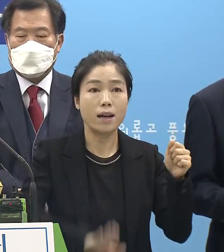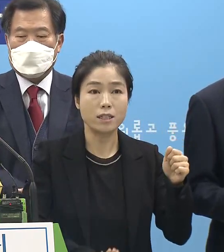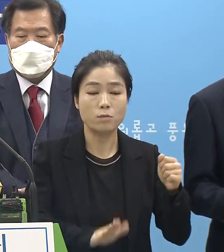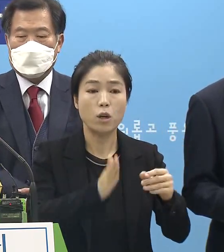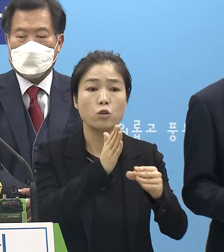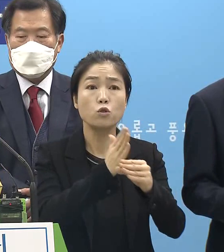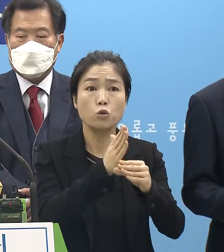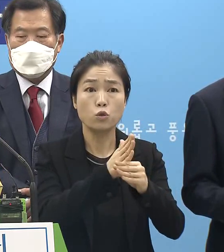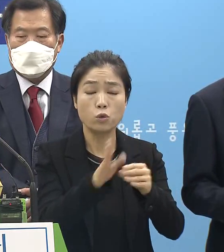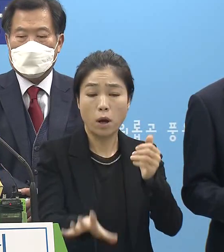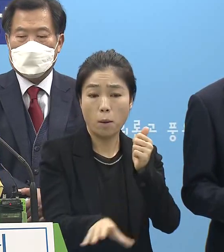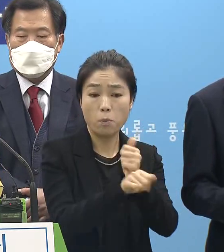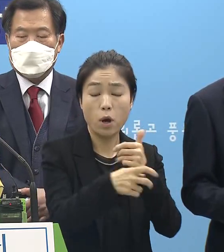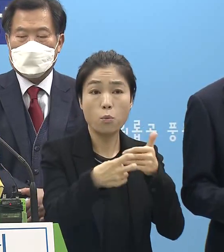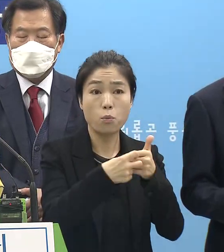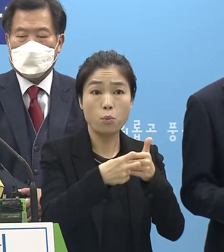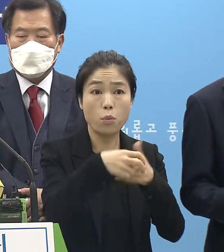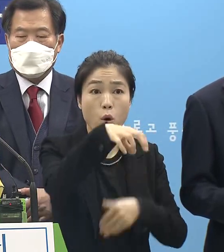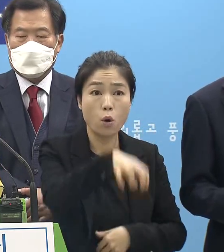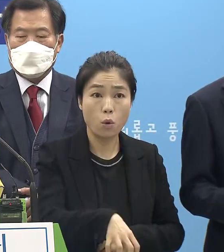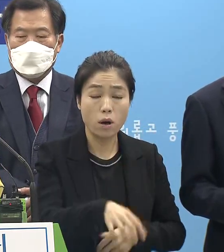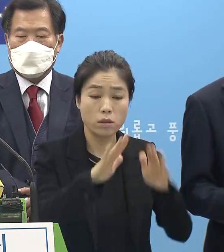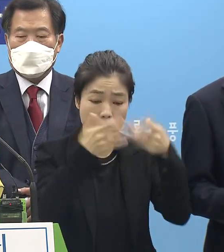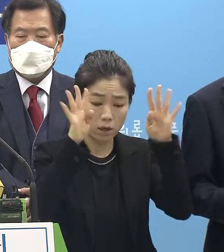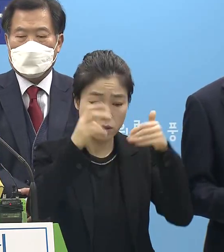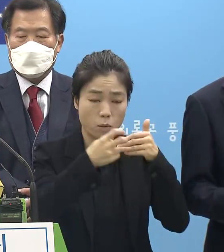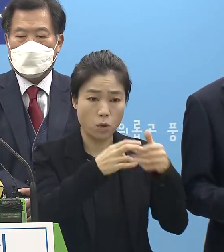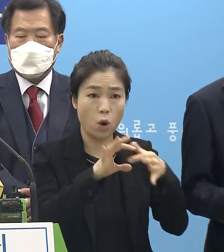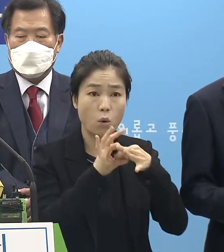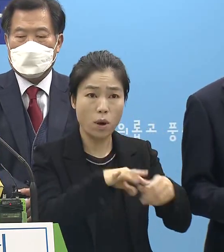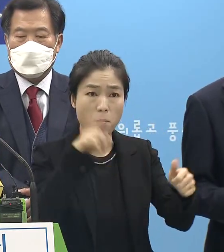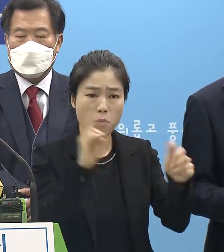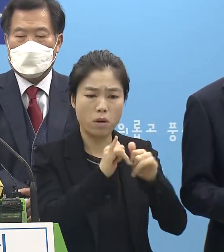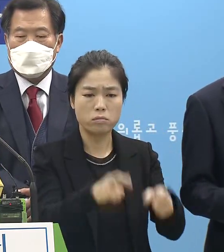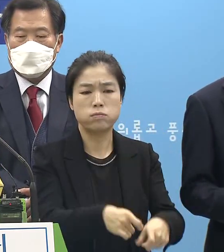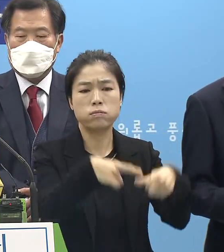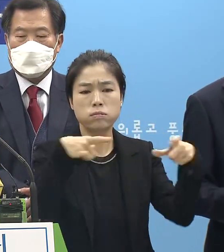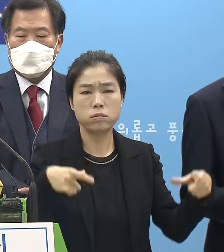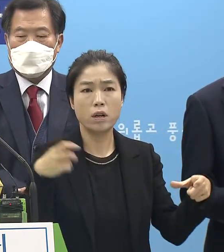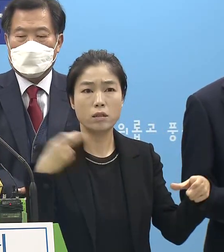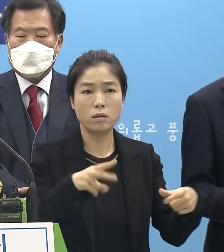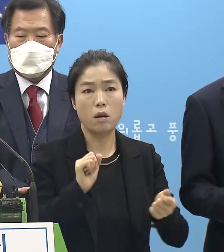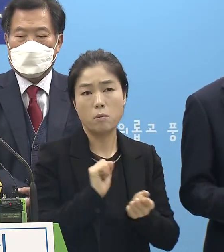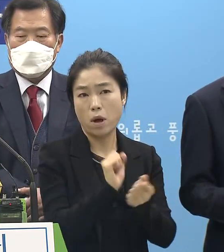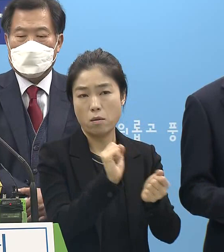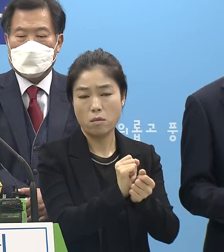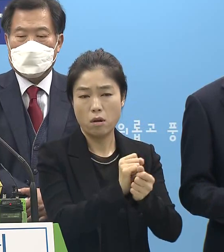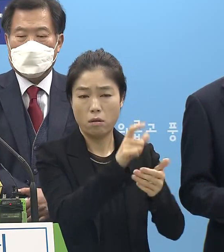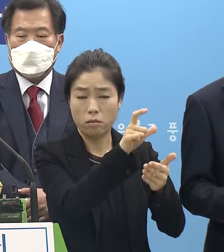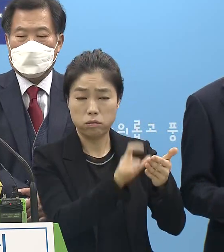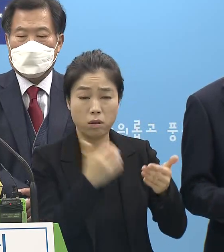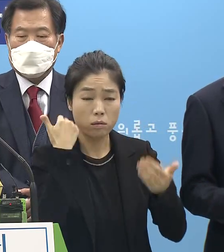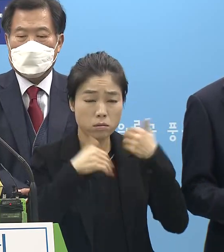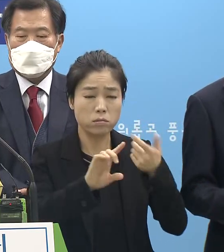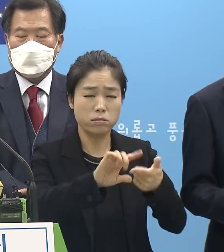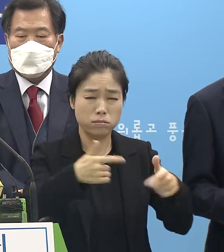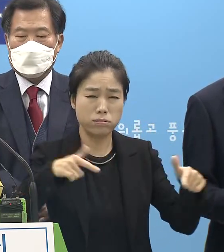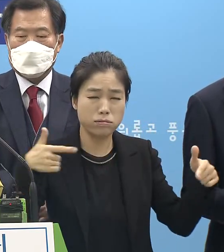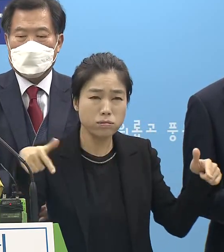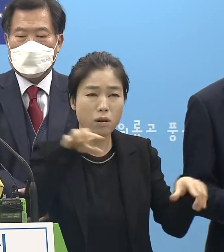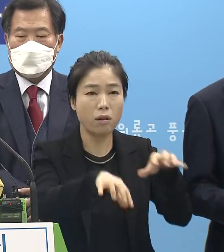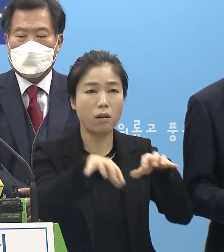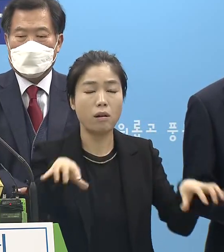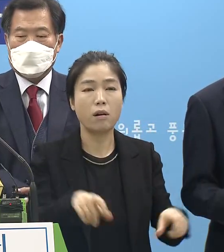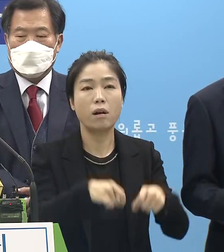거점 병원인 전남대병원 관련 확진자가 크게 늘어나고 있고 감염 대상도 다방면으로 늘고